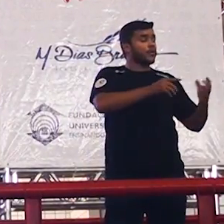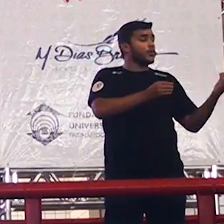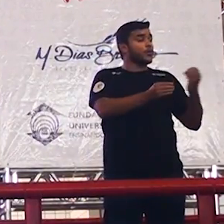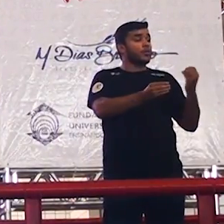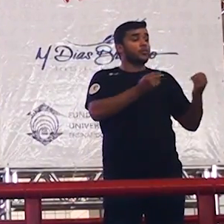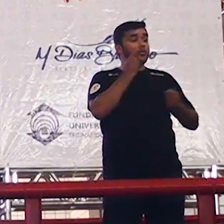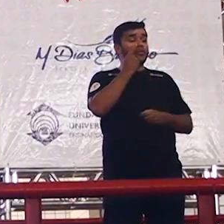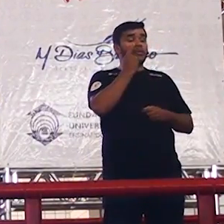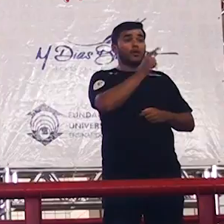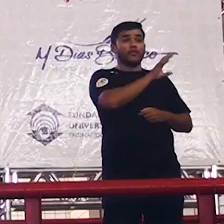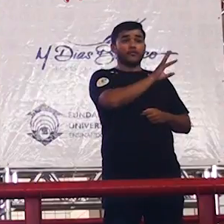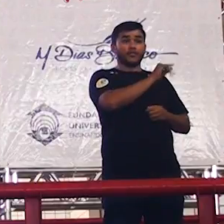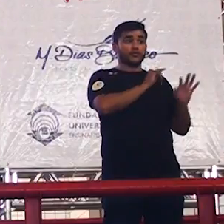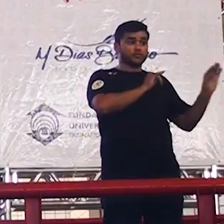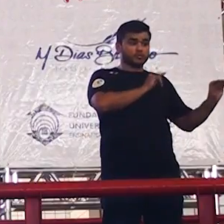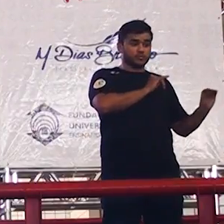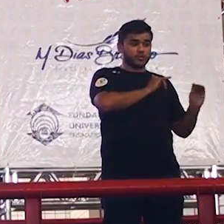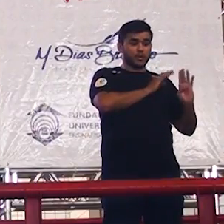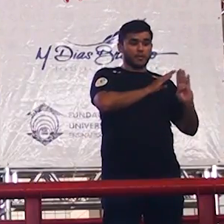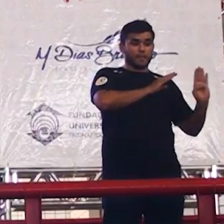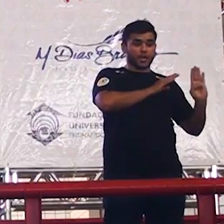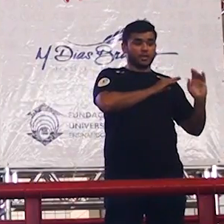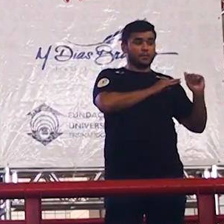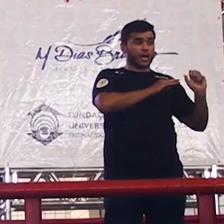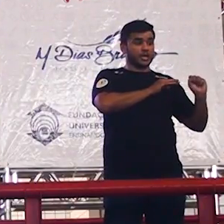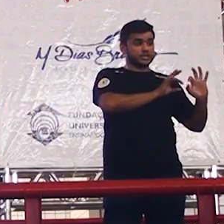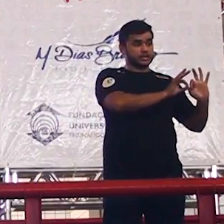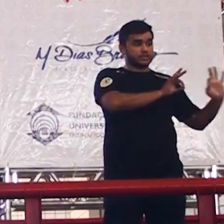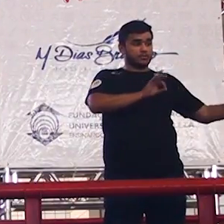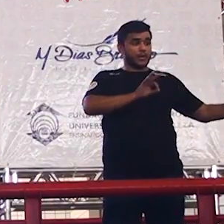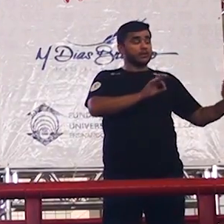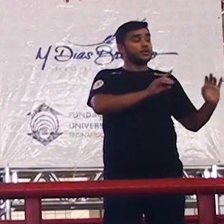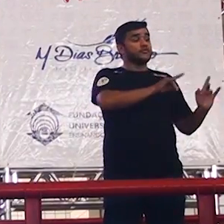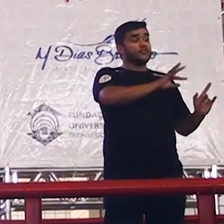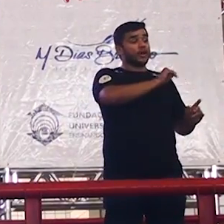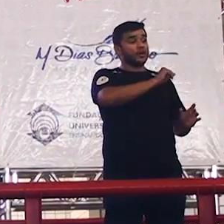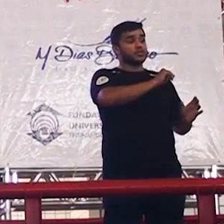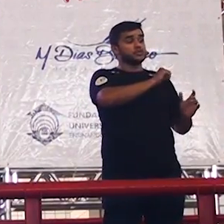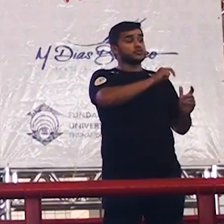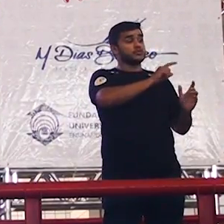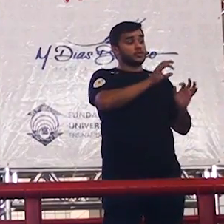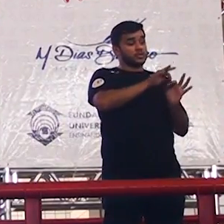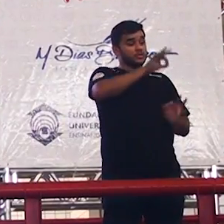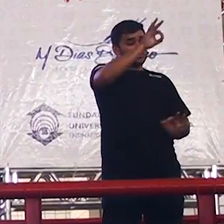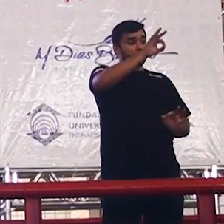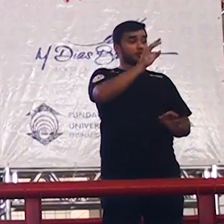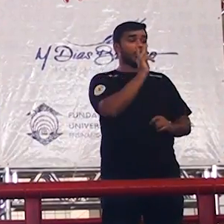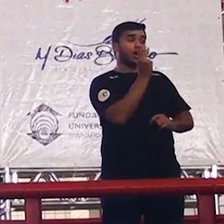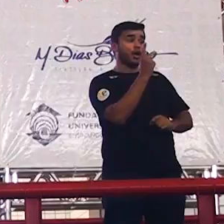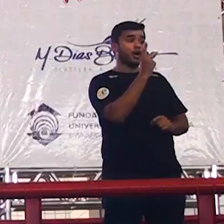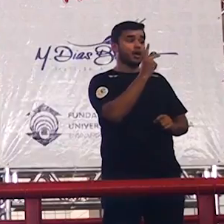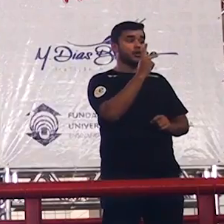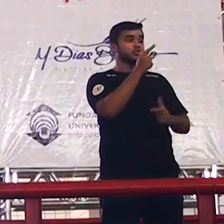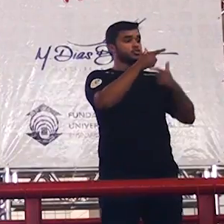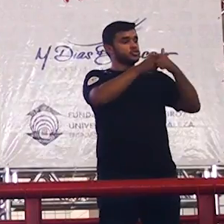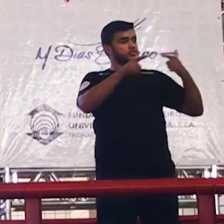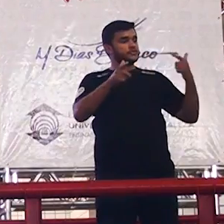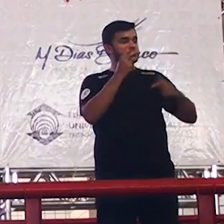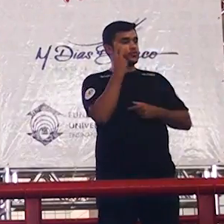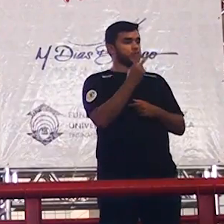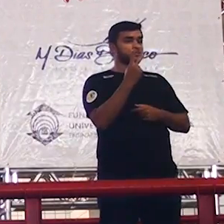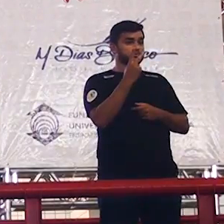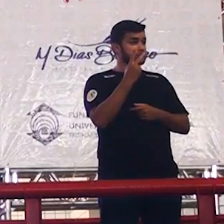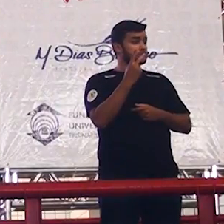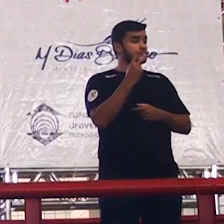se você passar a diagonal, pensou um retângulo e passar a diagonal do retângulo, você vai perceber que todo